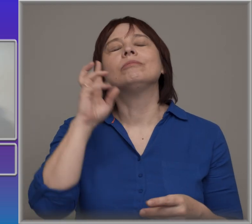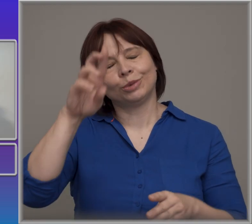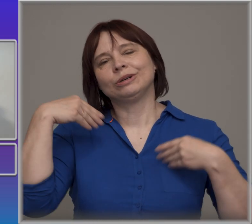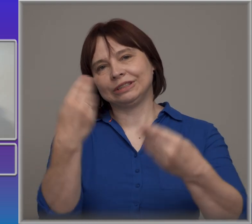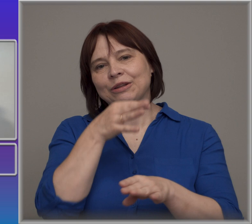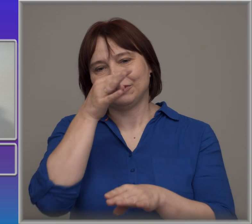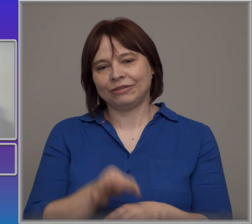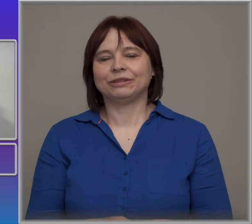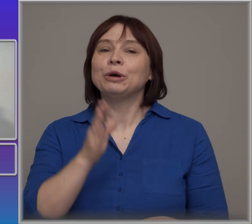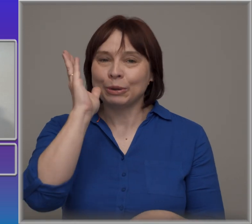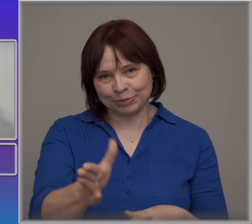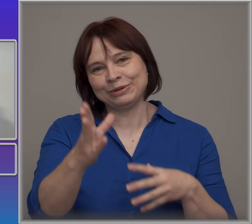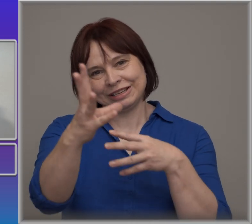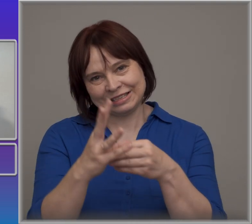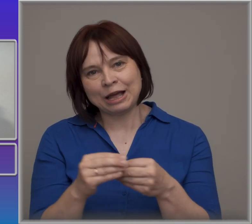нами.